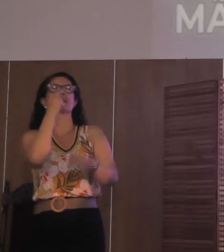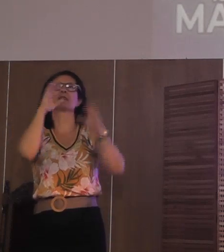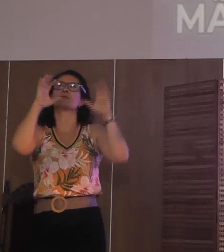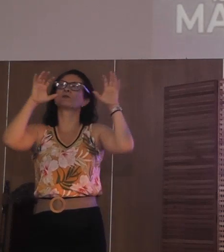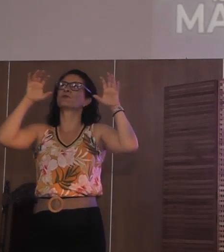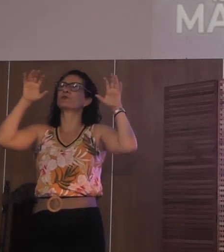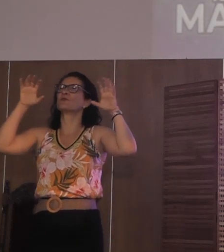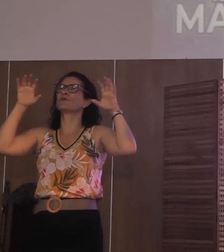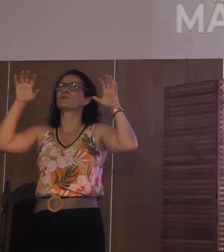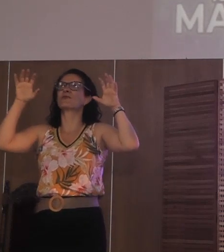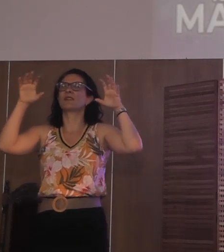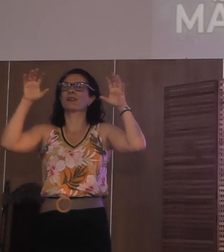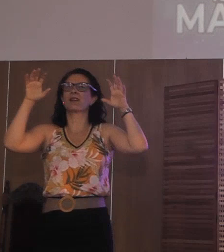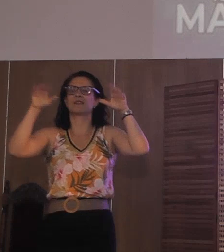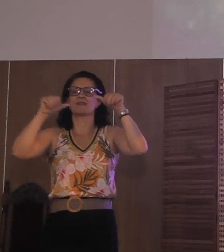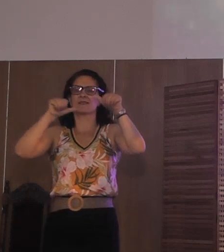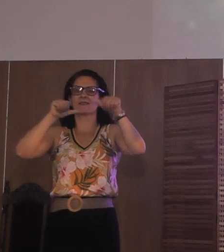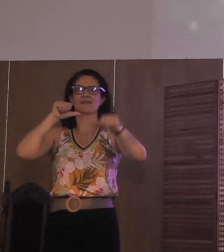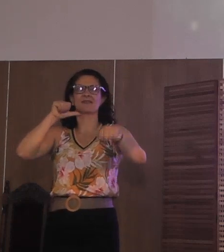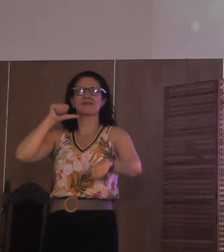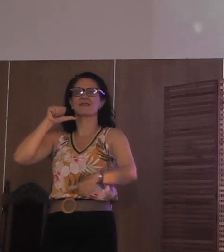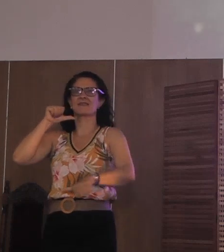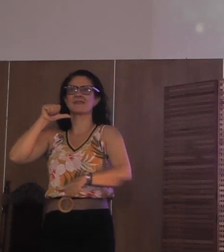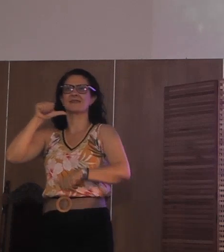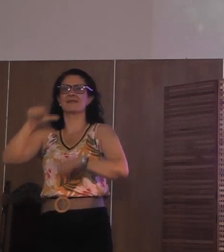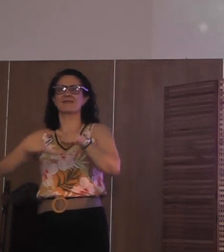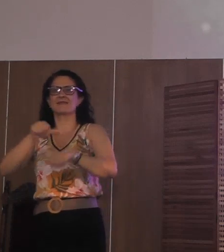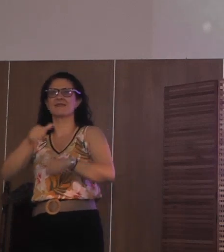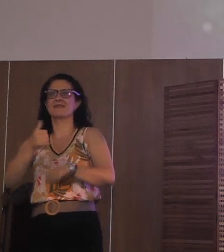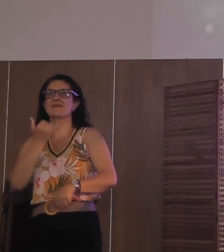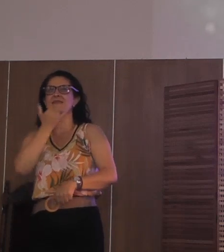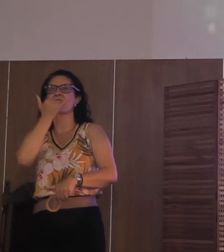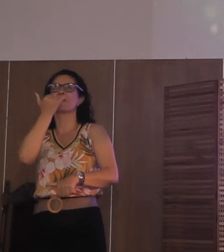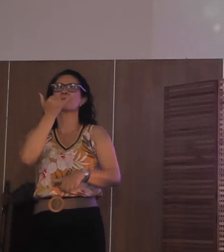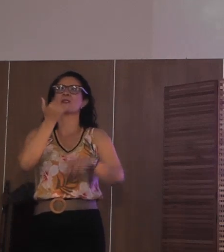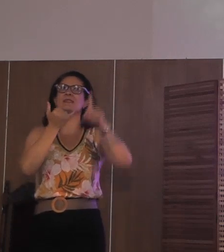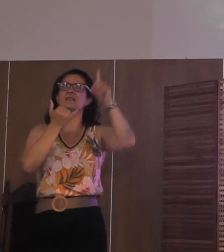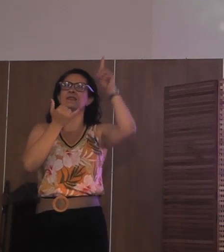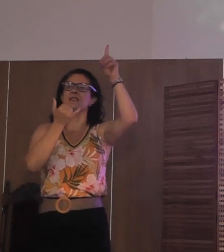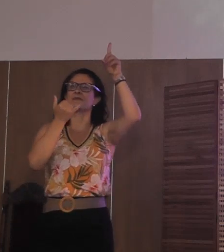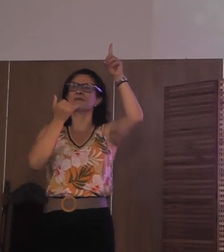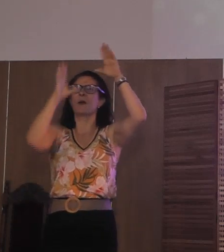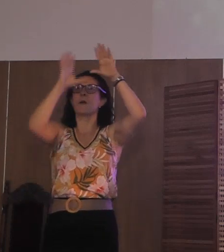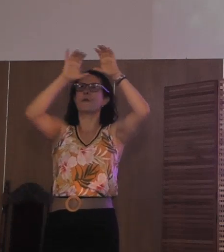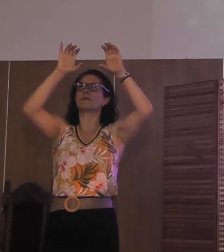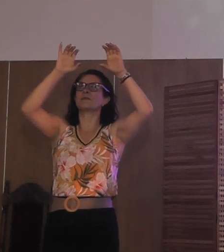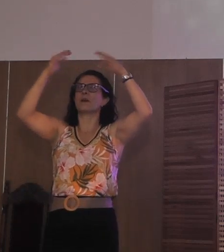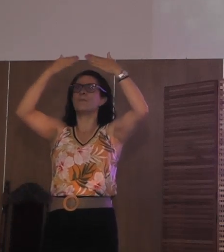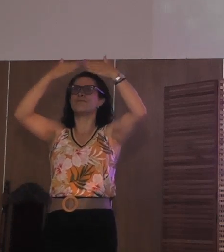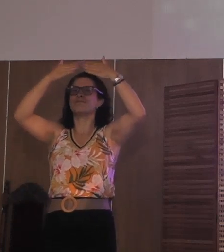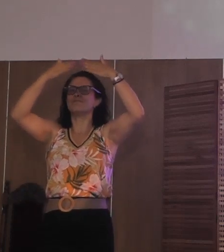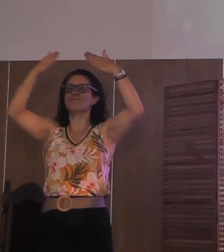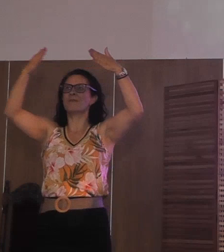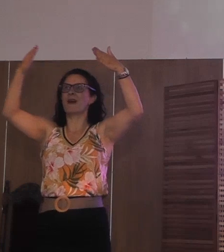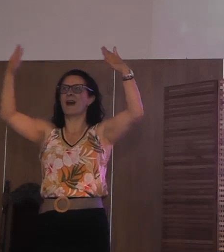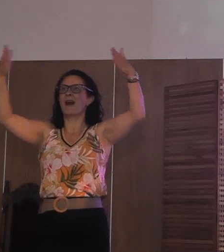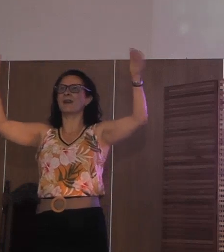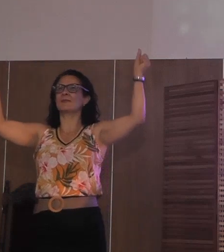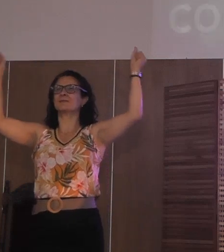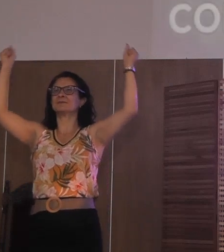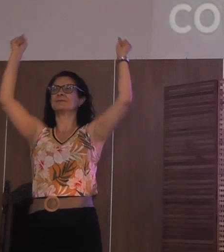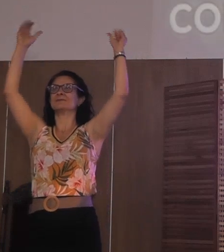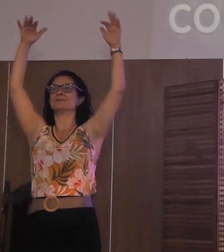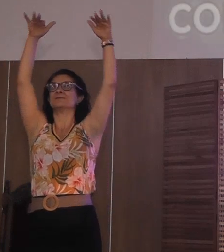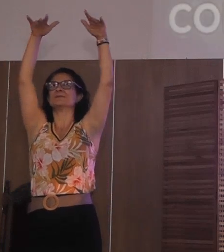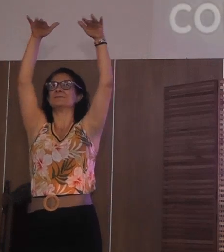um homem, mas esse é o sinal que a sua chuva vai descer.